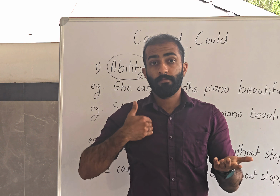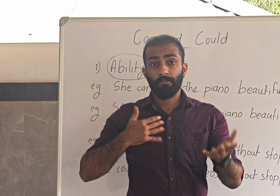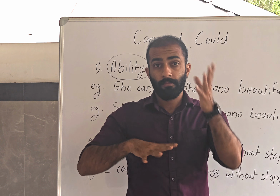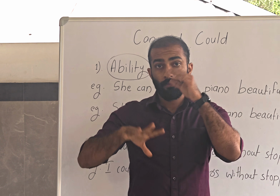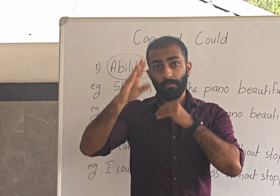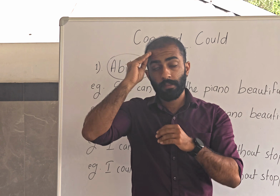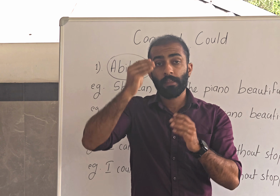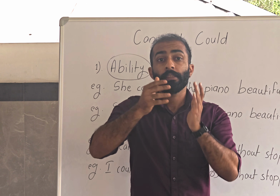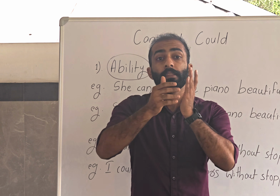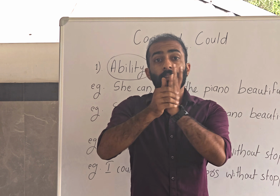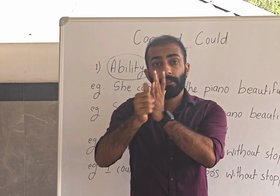എന്തെങ്കിലും കഴിവുകളോ